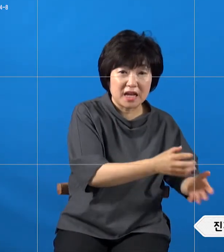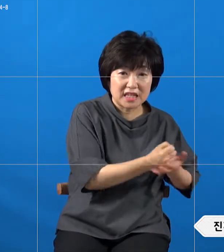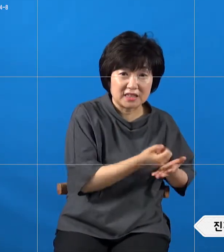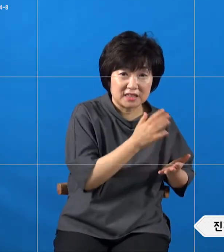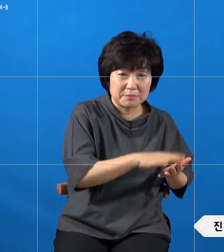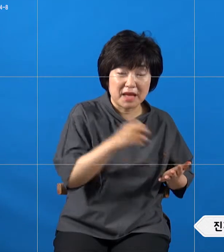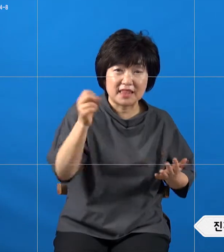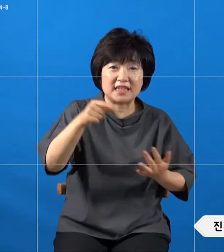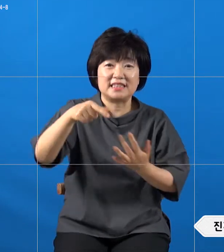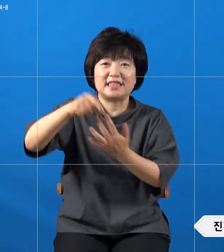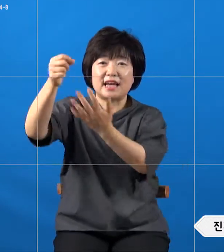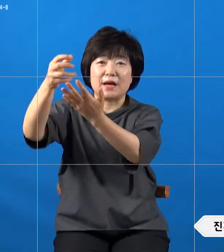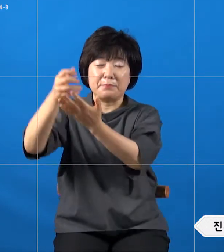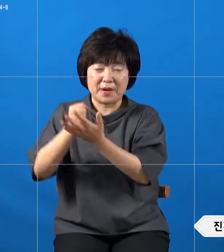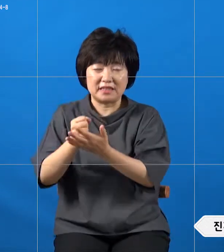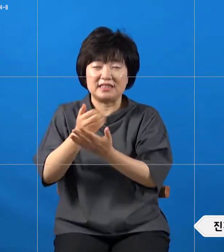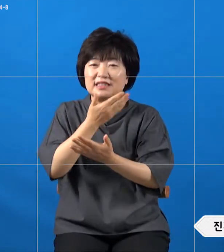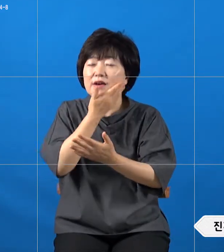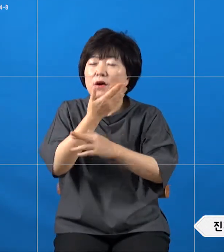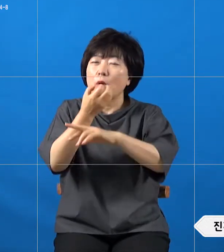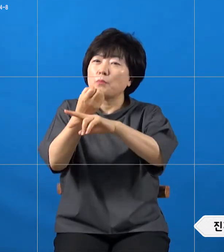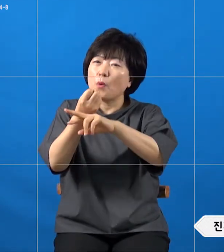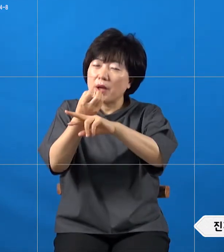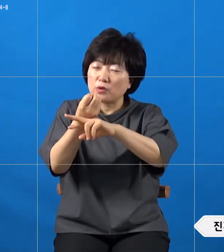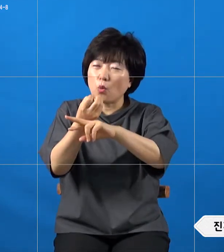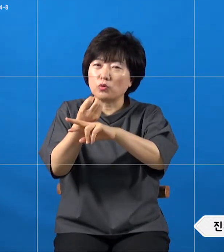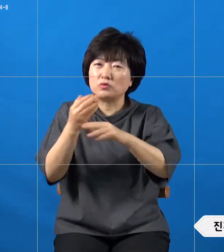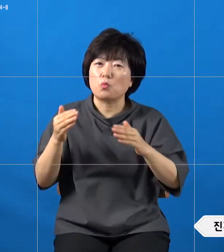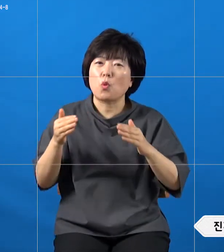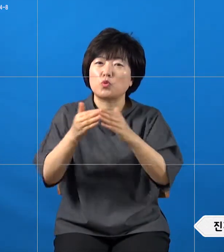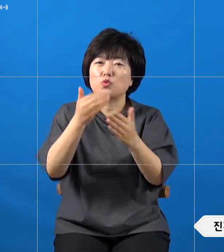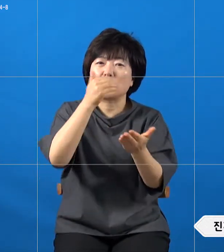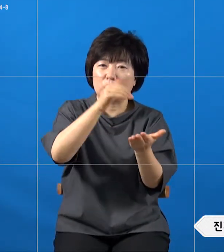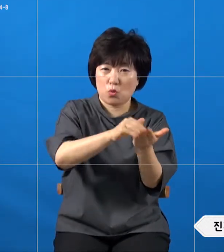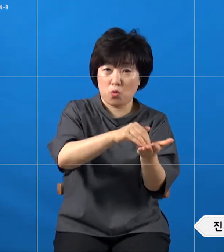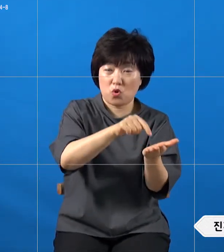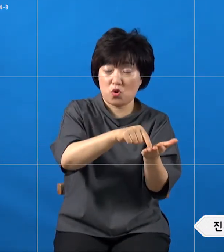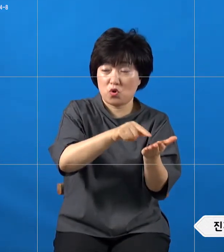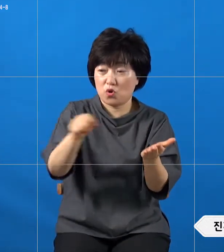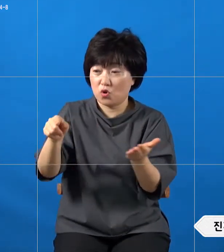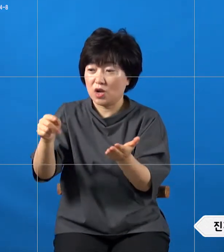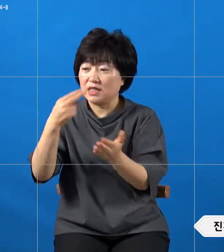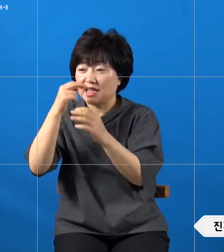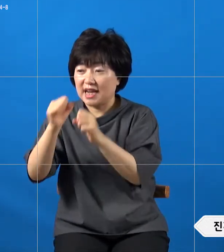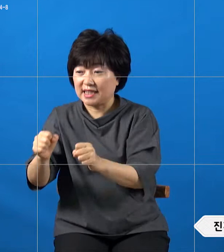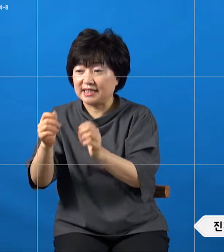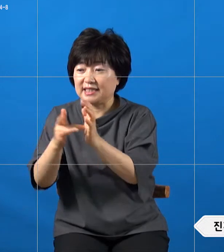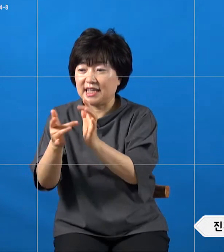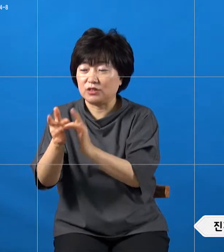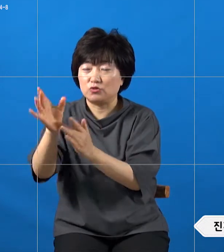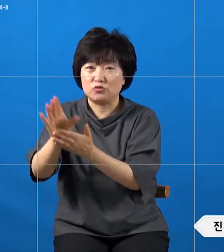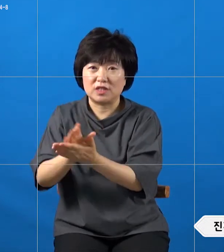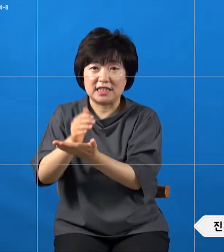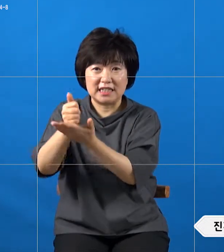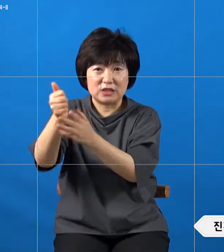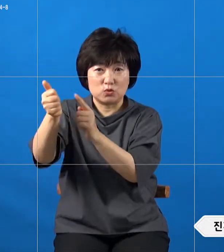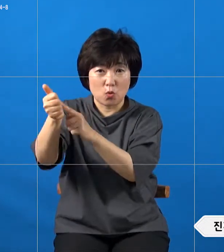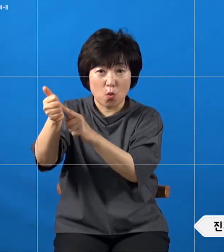되었으나 택하심을 받은 보배로운 모퉁이 돌, 이제는 살아계신 그 예수 그리스도